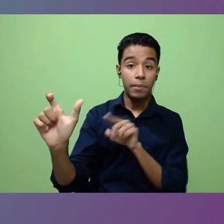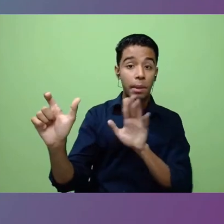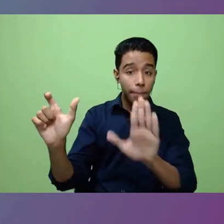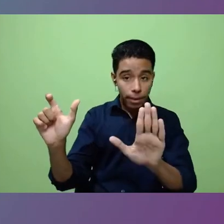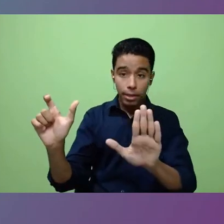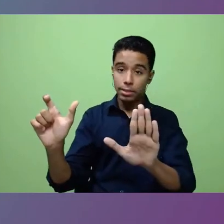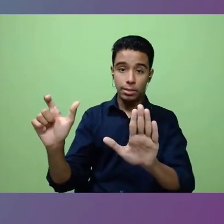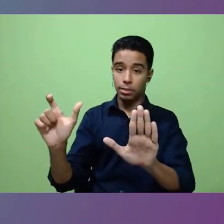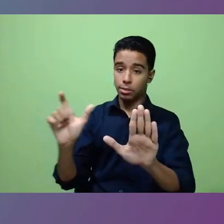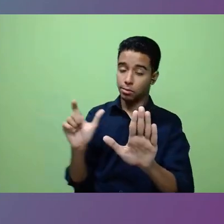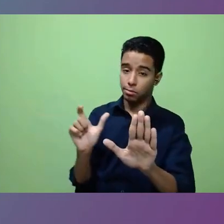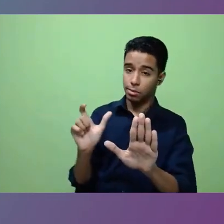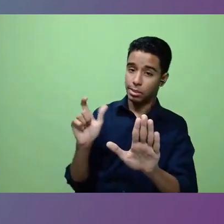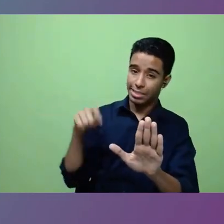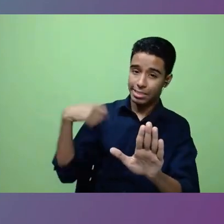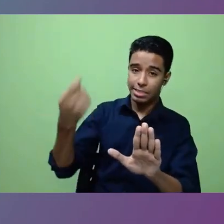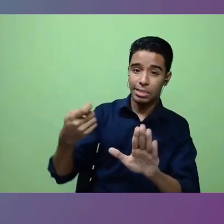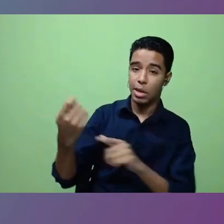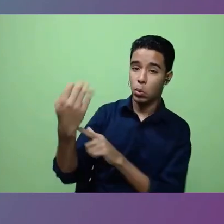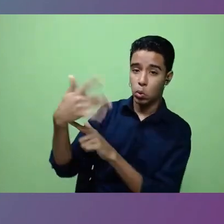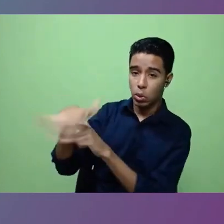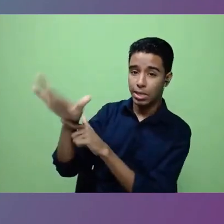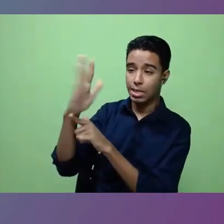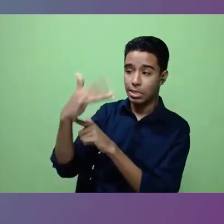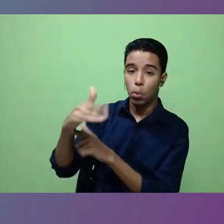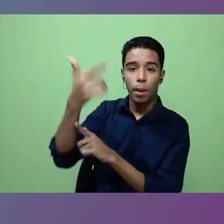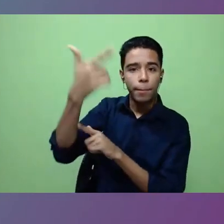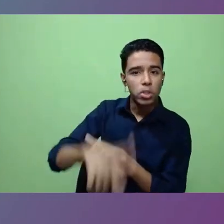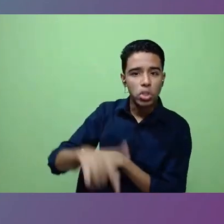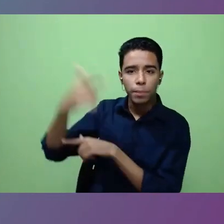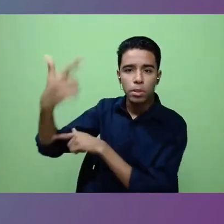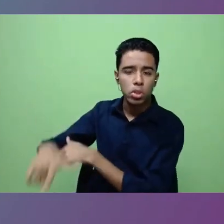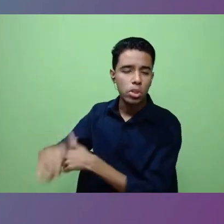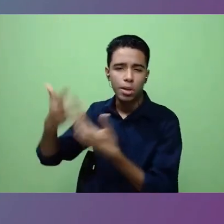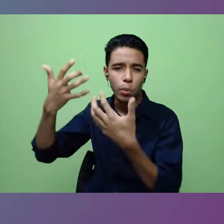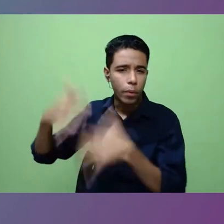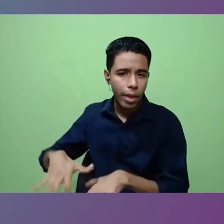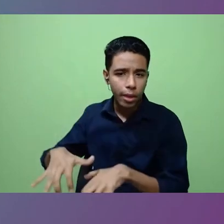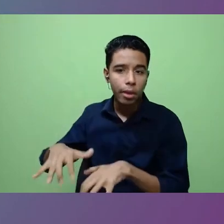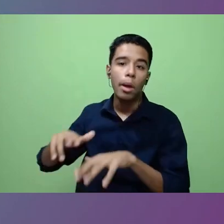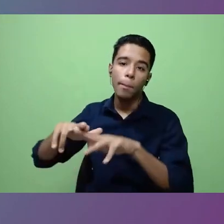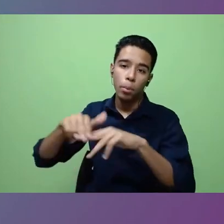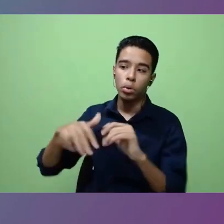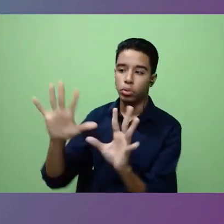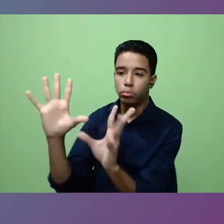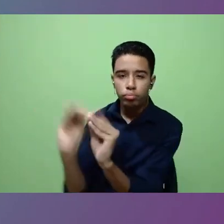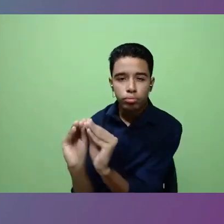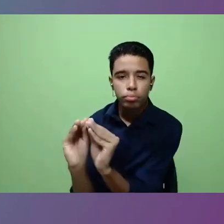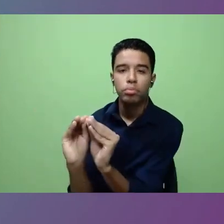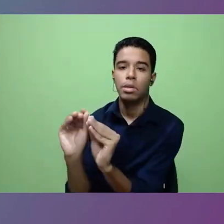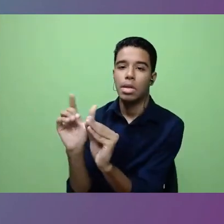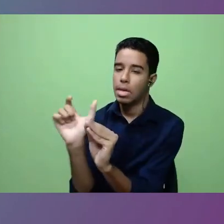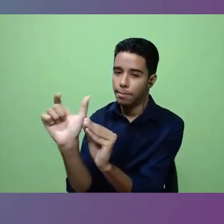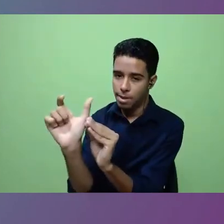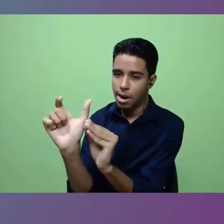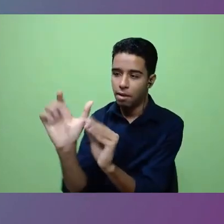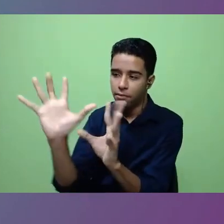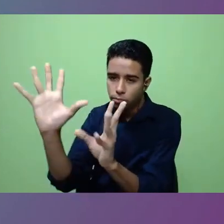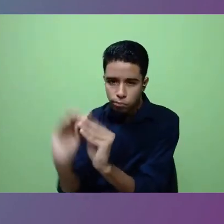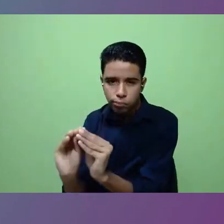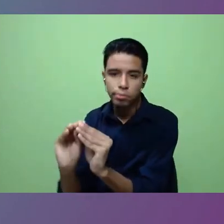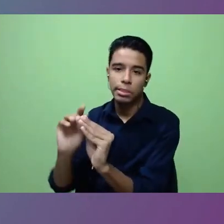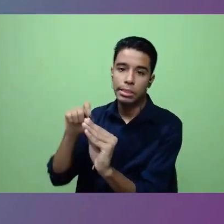repetir sinalização, repetir soletração? A gente convenciona um sinal. A partir dessa convenção desse